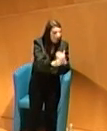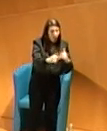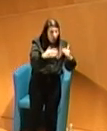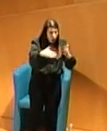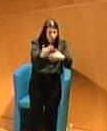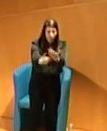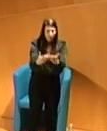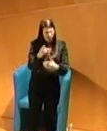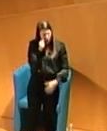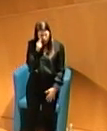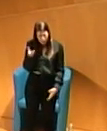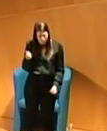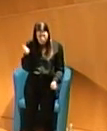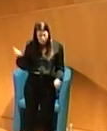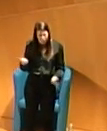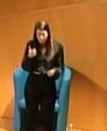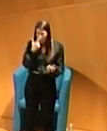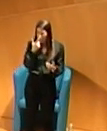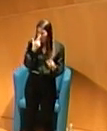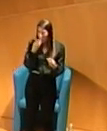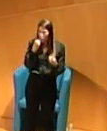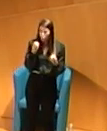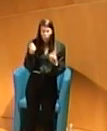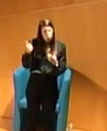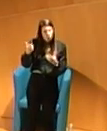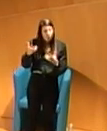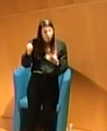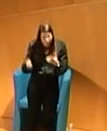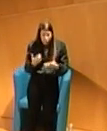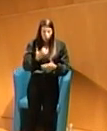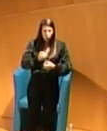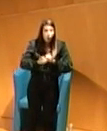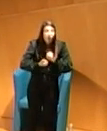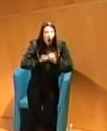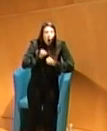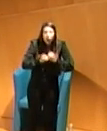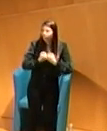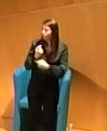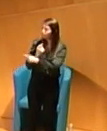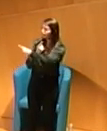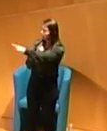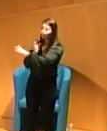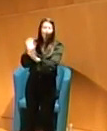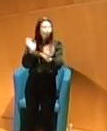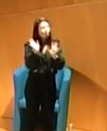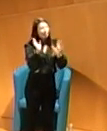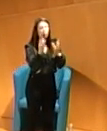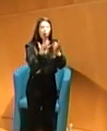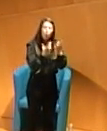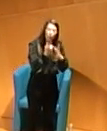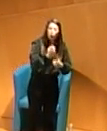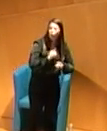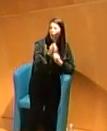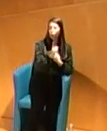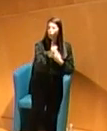est gênant. Les papas, souvent, ils sont, je trouve, en plus grande souffrance. Je pense qu'il n'y a pas de comparaison. C'est non. Une autre façon de vivre